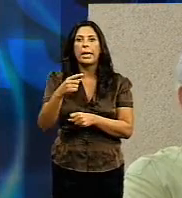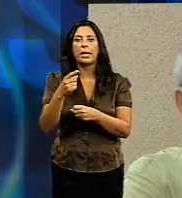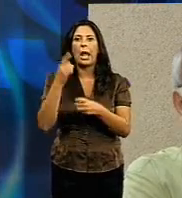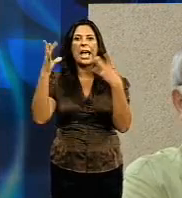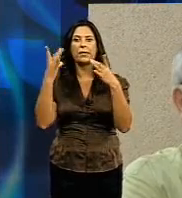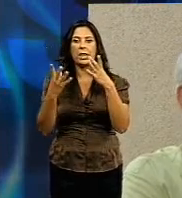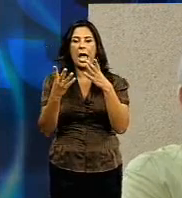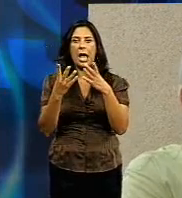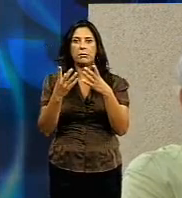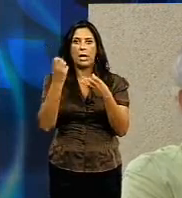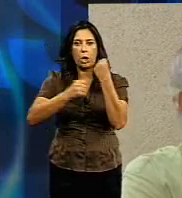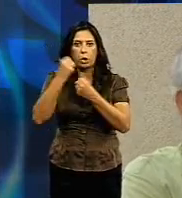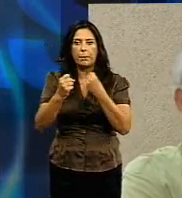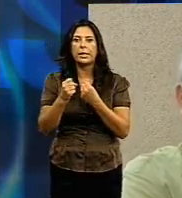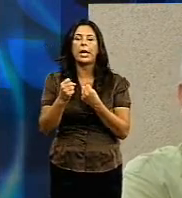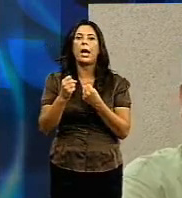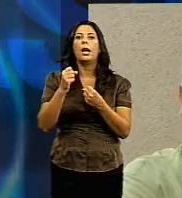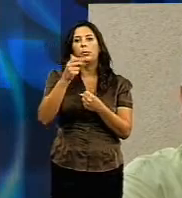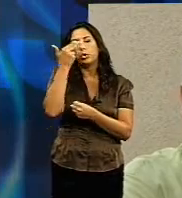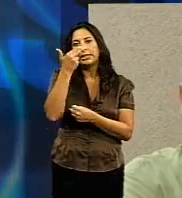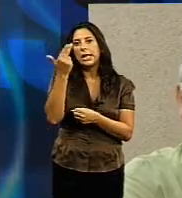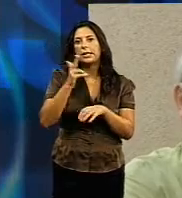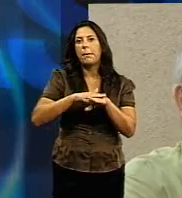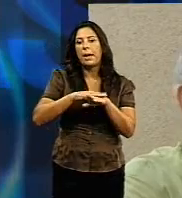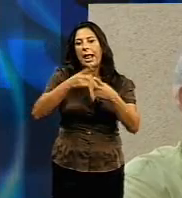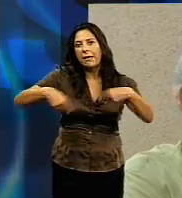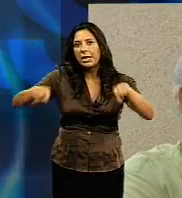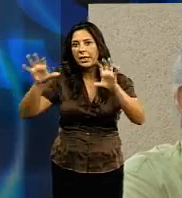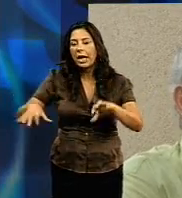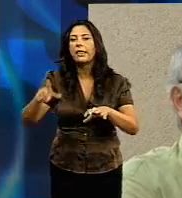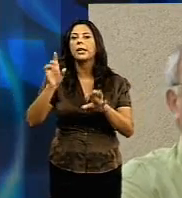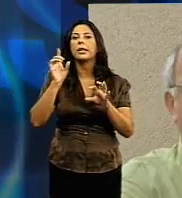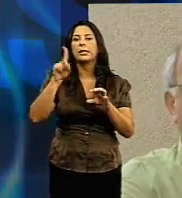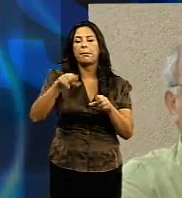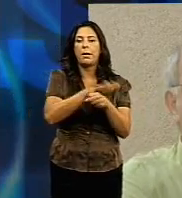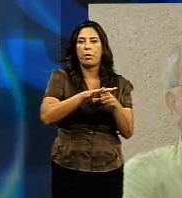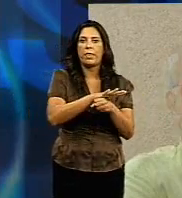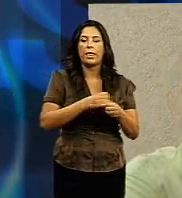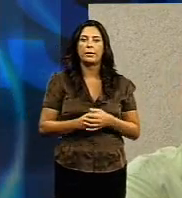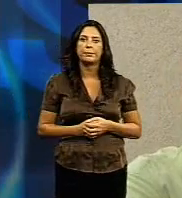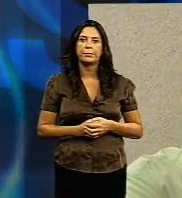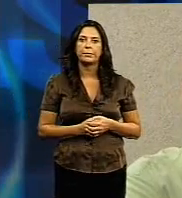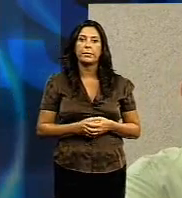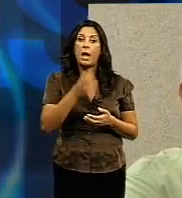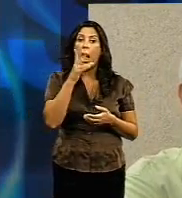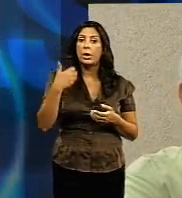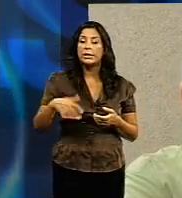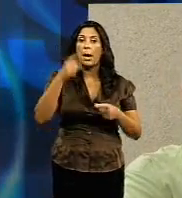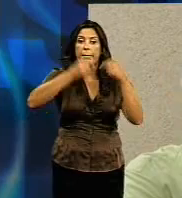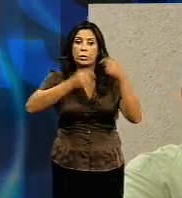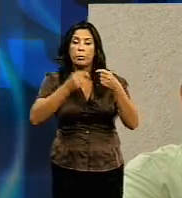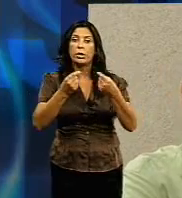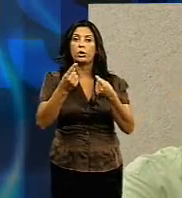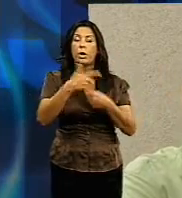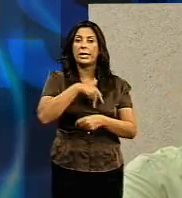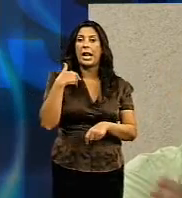económica y un empleo indirecto que puede ser interesante para, en términos de Bahía de Cádiz, incluso en términos provinciales. Y ahora ya, cuando se discutan los presupuestos generales del